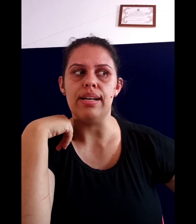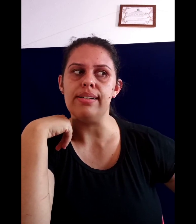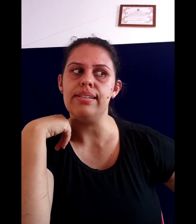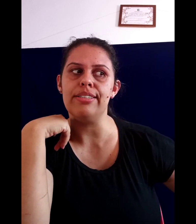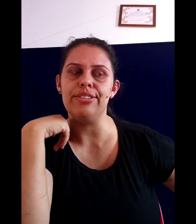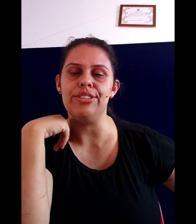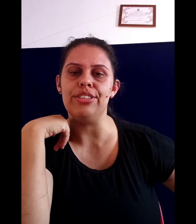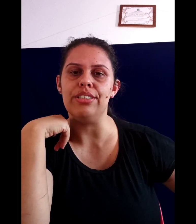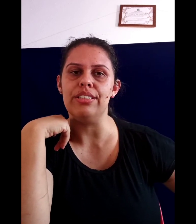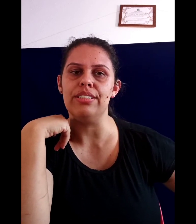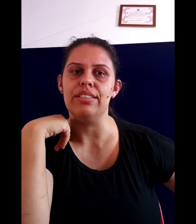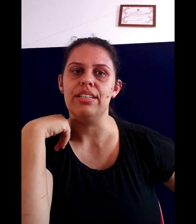curiosidade,